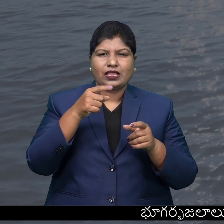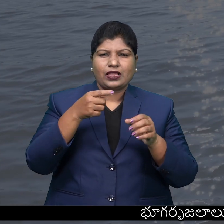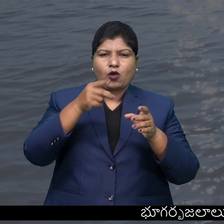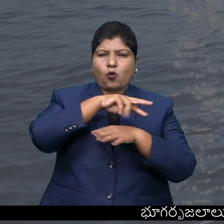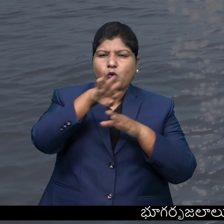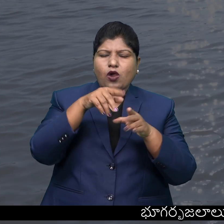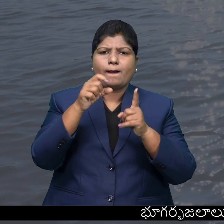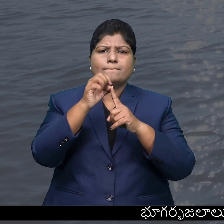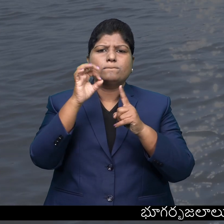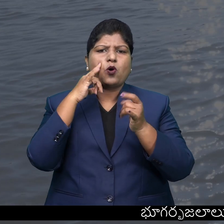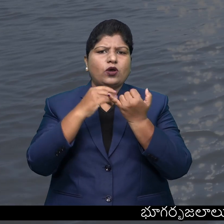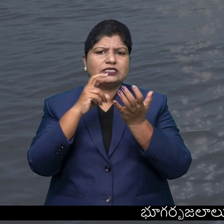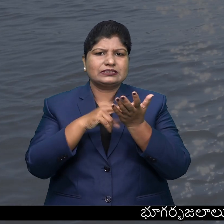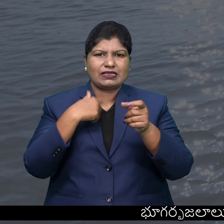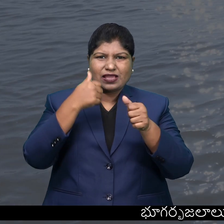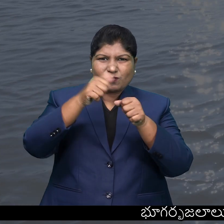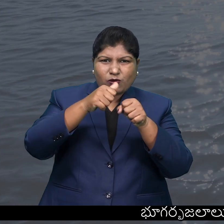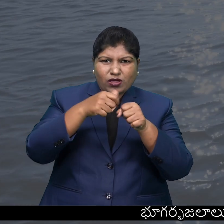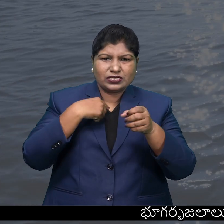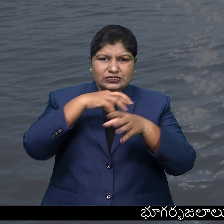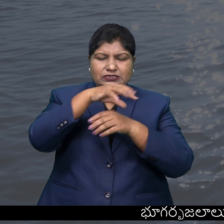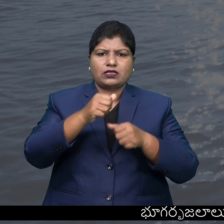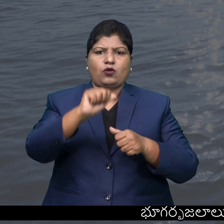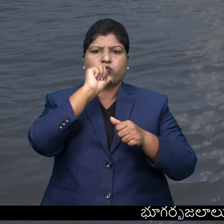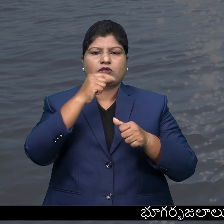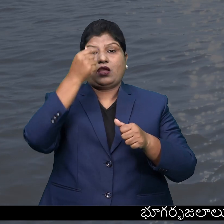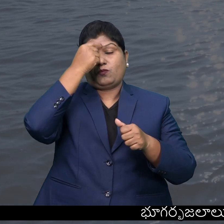భూగర్భ జలాలు విషపూరితమవుతాయి.